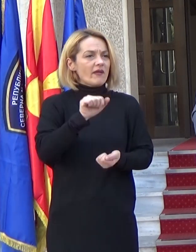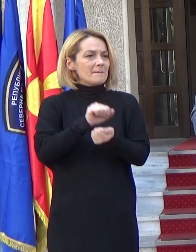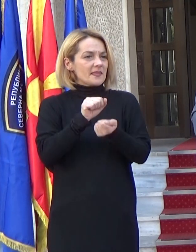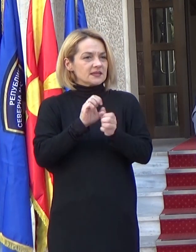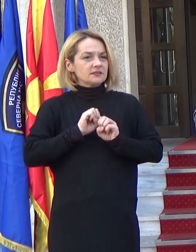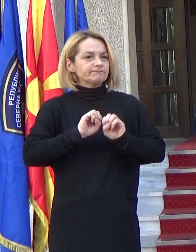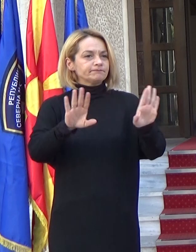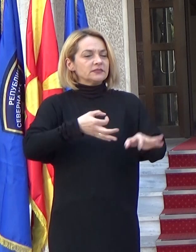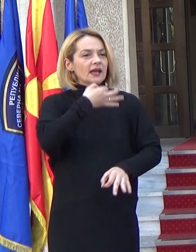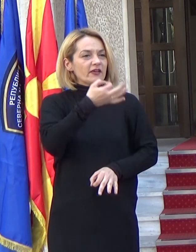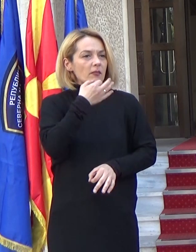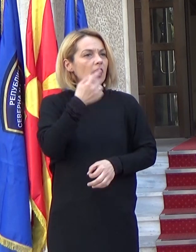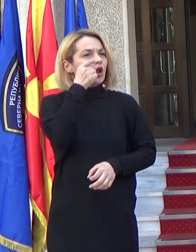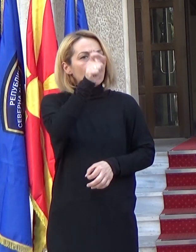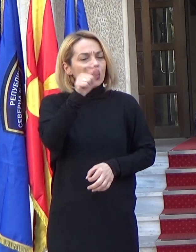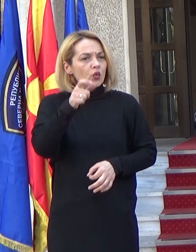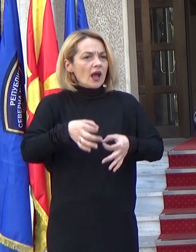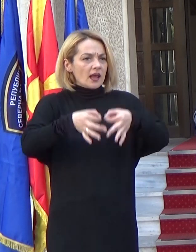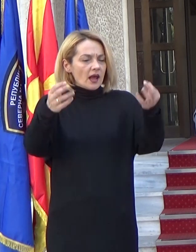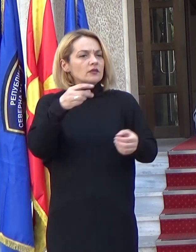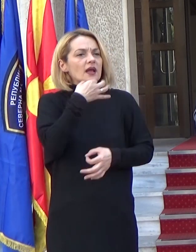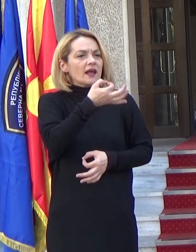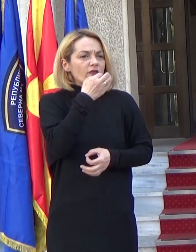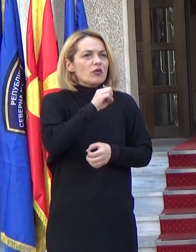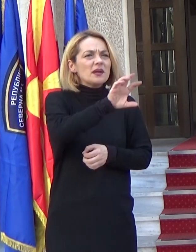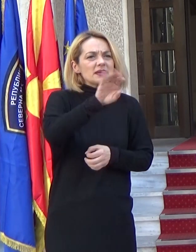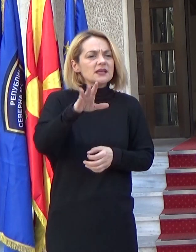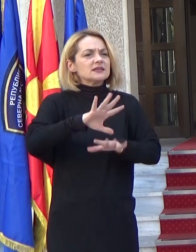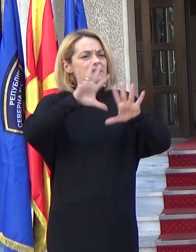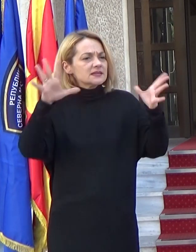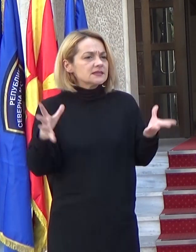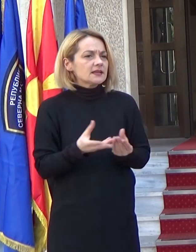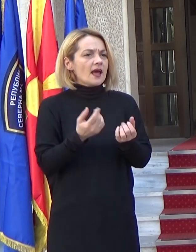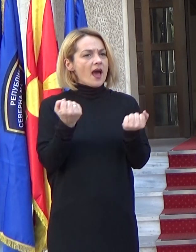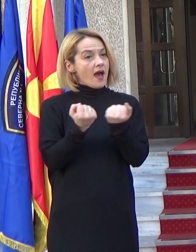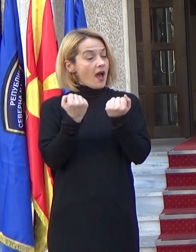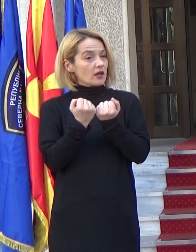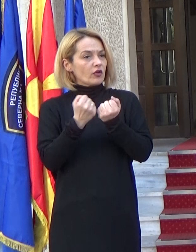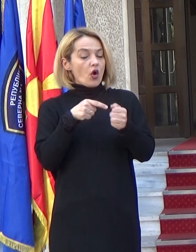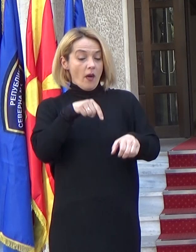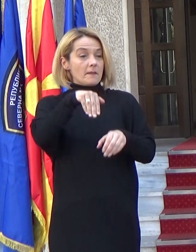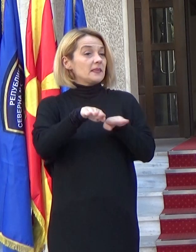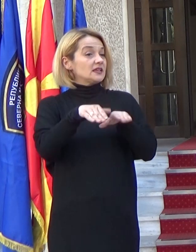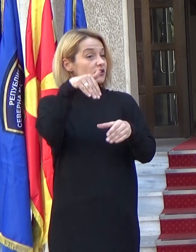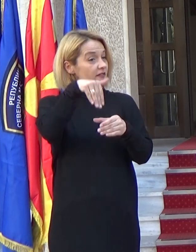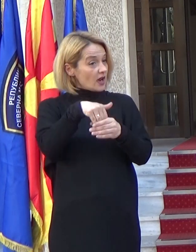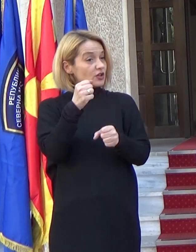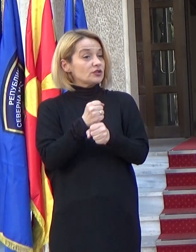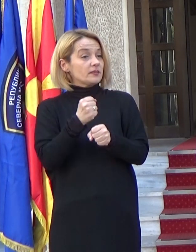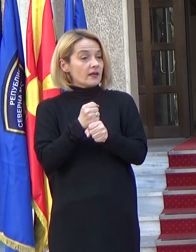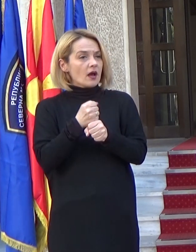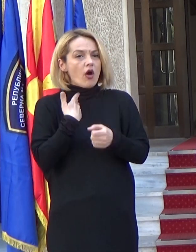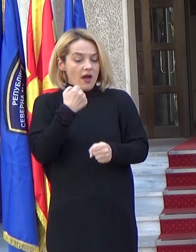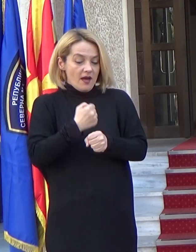цел јавноста и граѓаните на државата да ги информираме за сите оние активности кои што Министерството за внатрешни работи